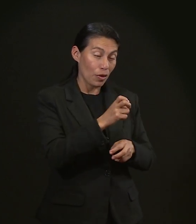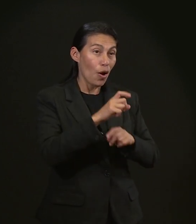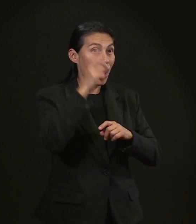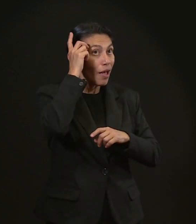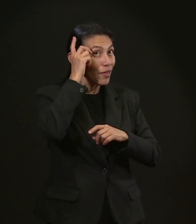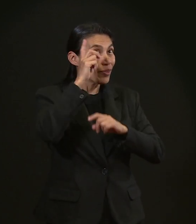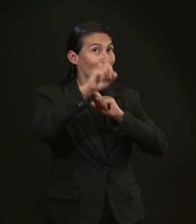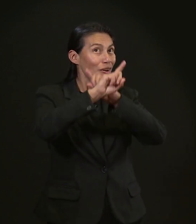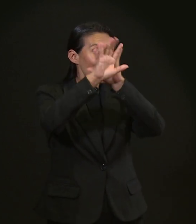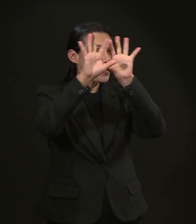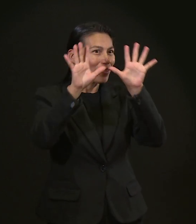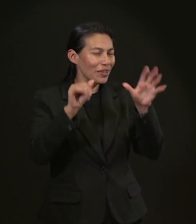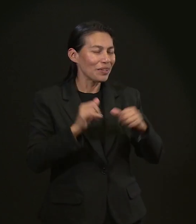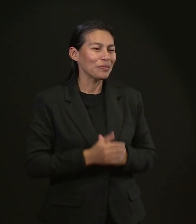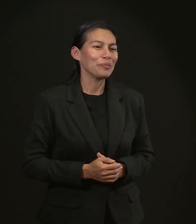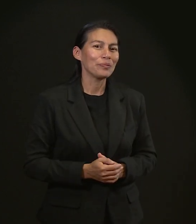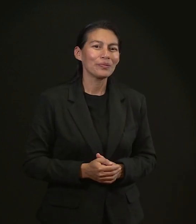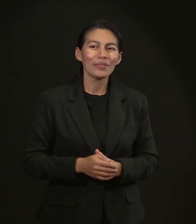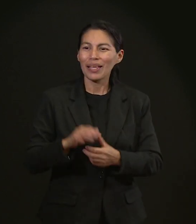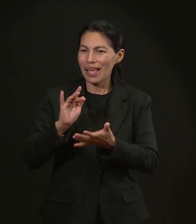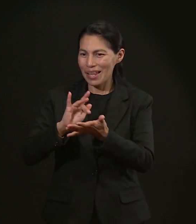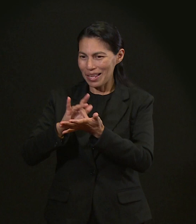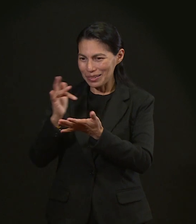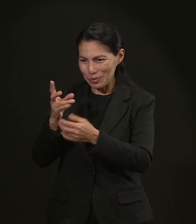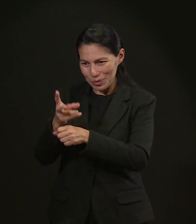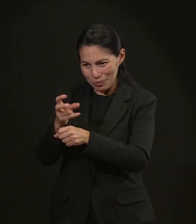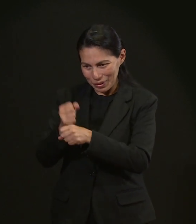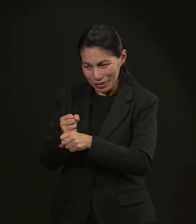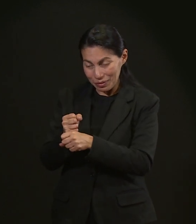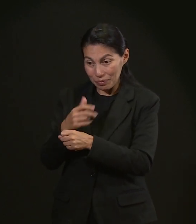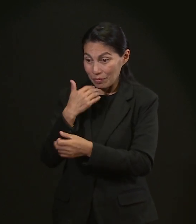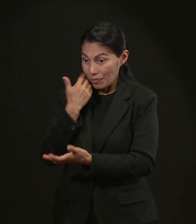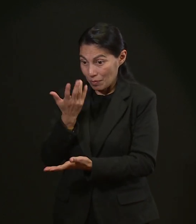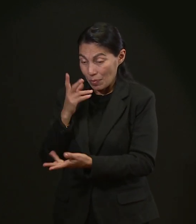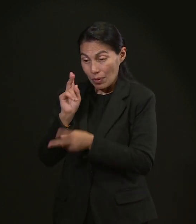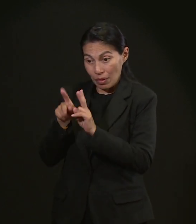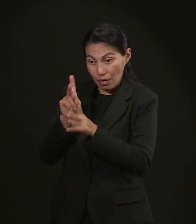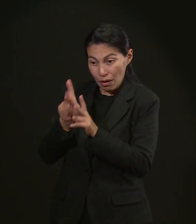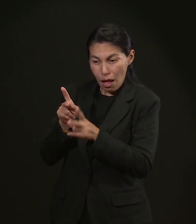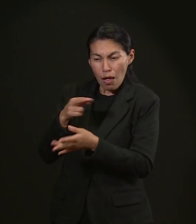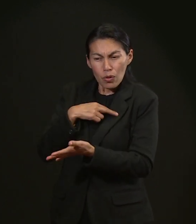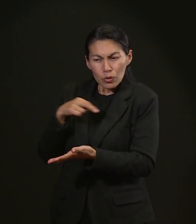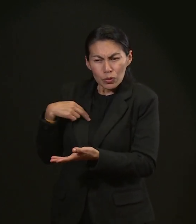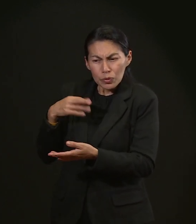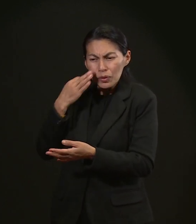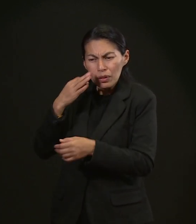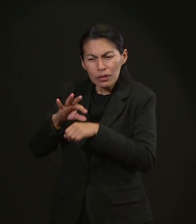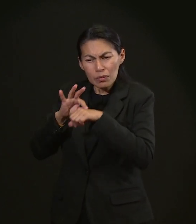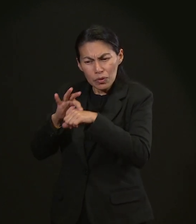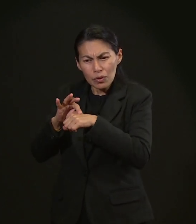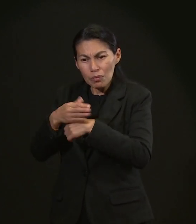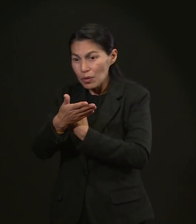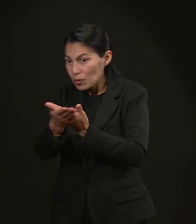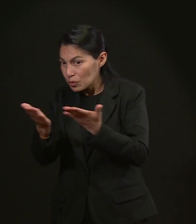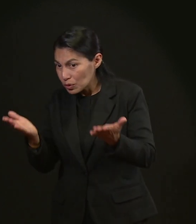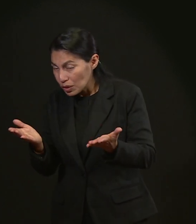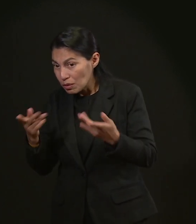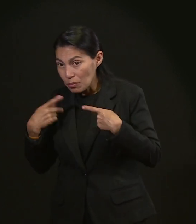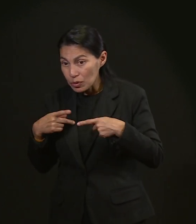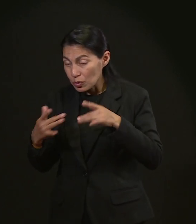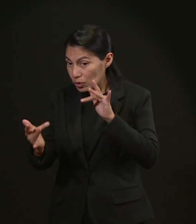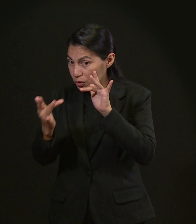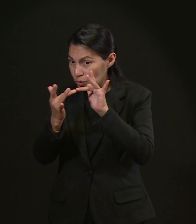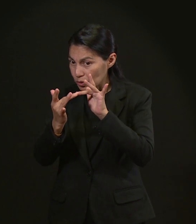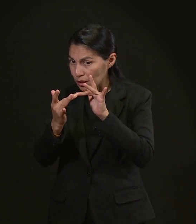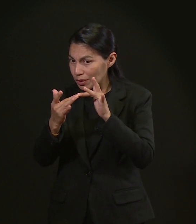dios muchas gracias por la invitación también y queremos compartir algo de lo que nos ha sucedido para algún beneficio para su